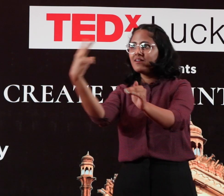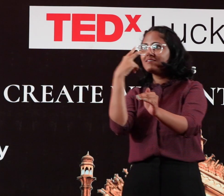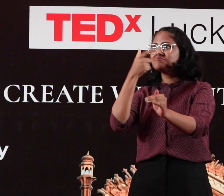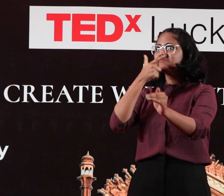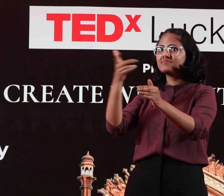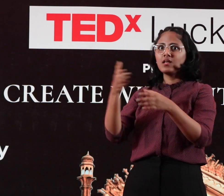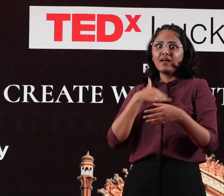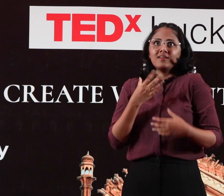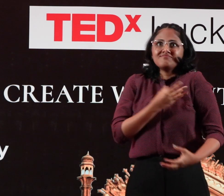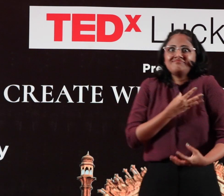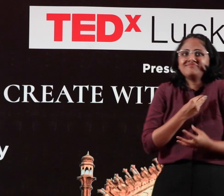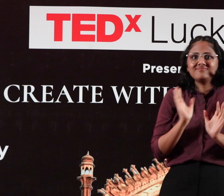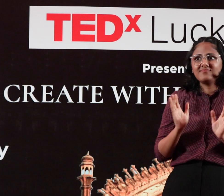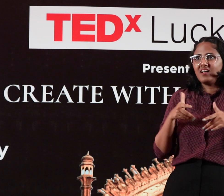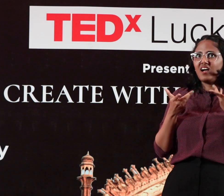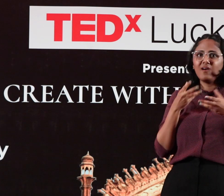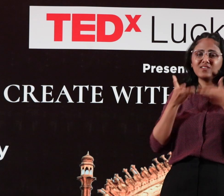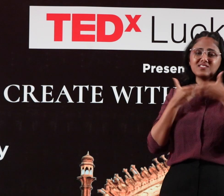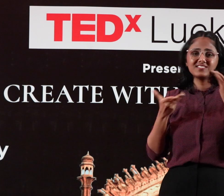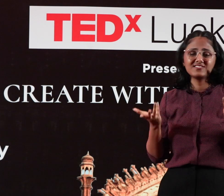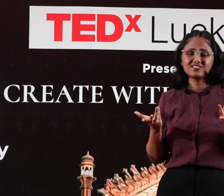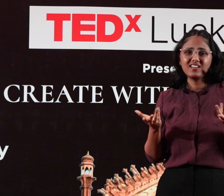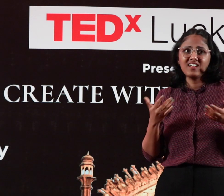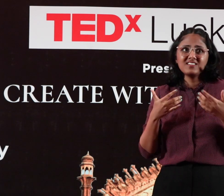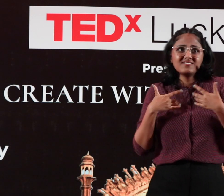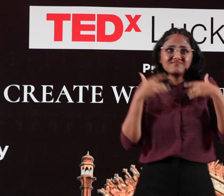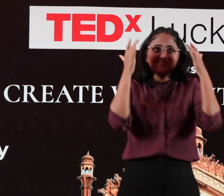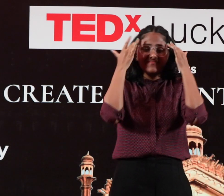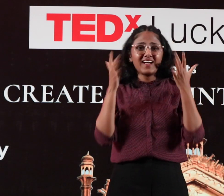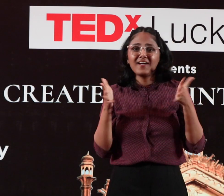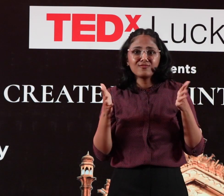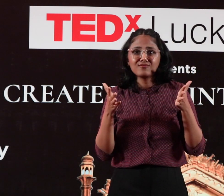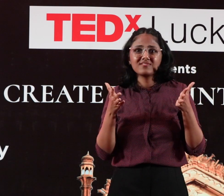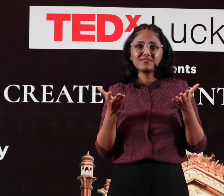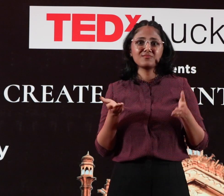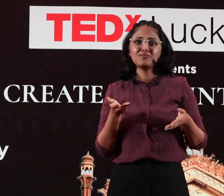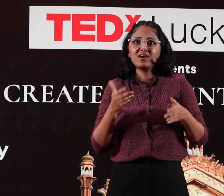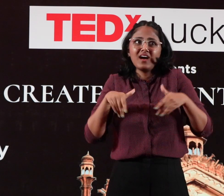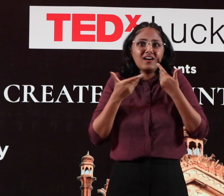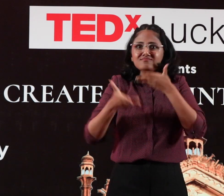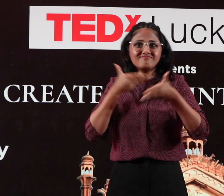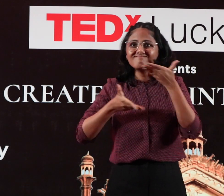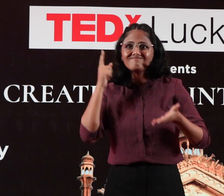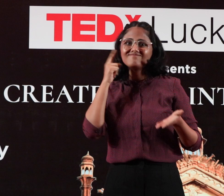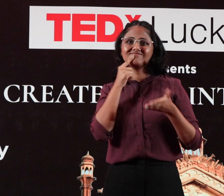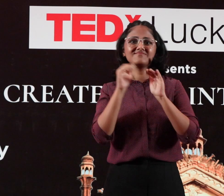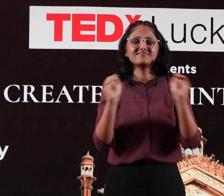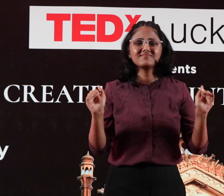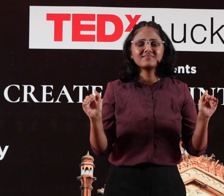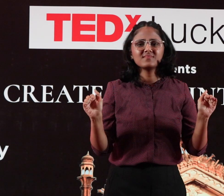गया कि मैं कैसे पढ़ाऊंगा इनको, क्योंकि मुझे नहीं पता था कि ये वो स्पेशल स्कूल होगा और ये ऐसे बच्चे होंगे। जैसे तैसे अपने